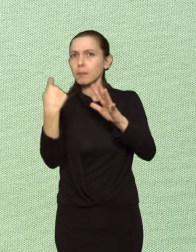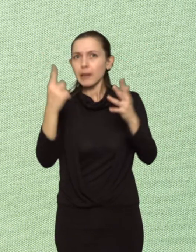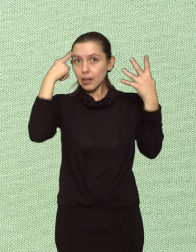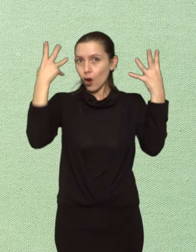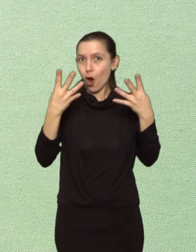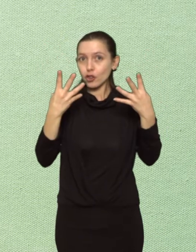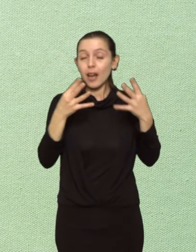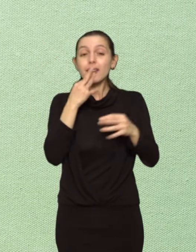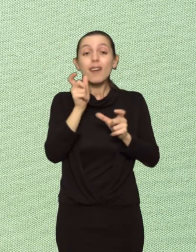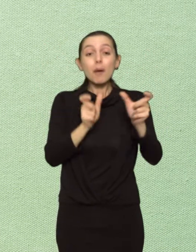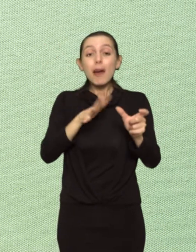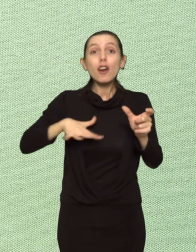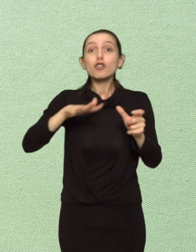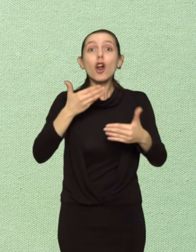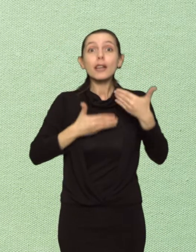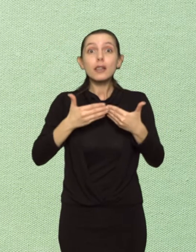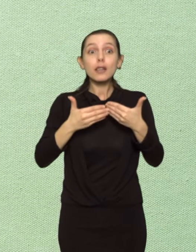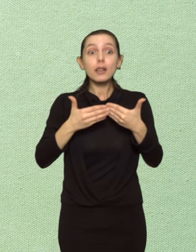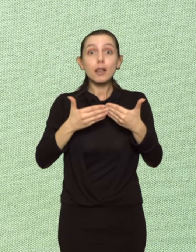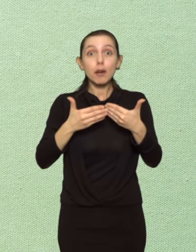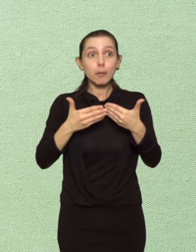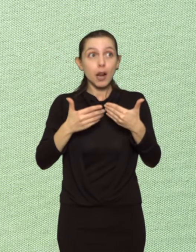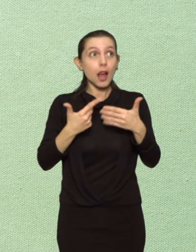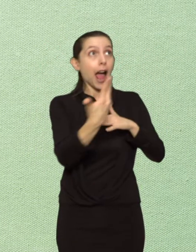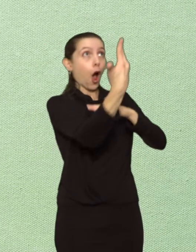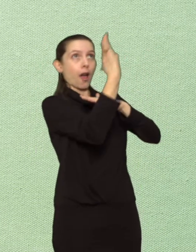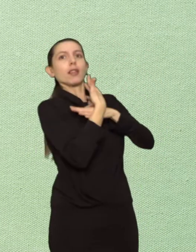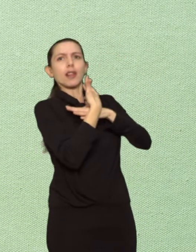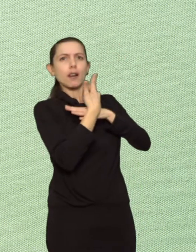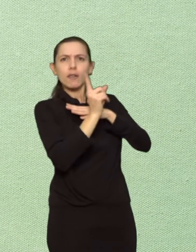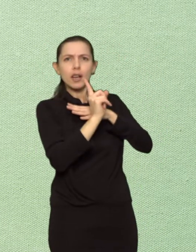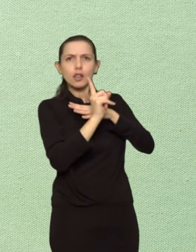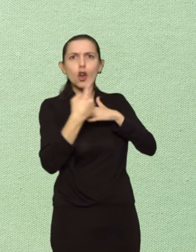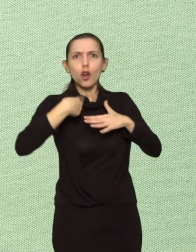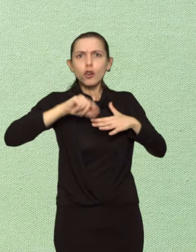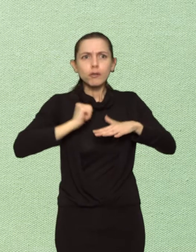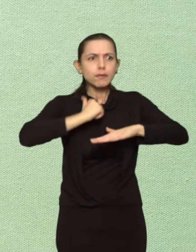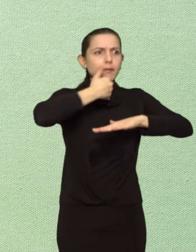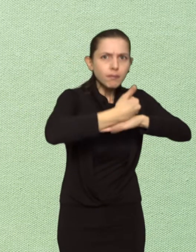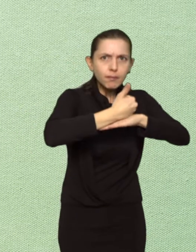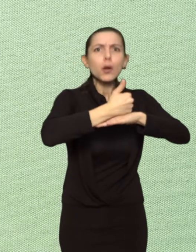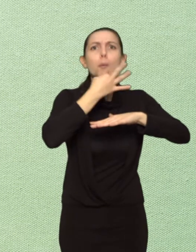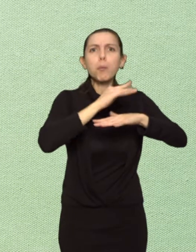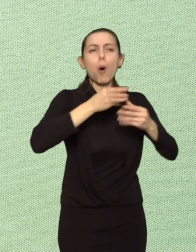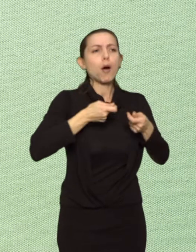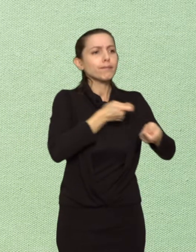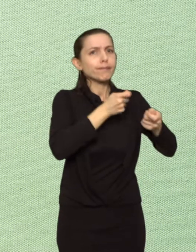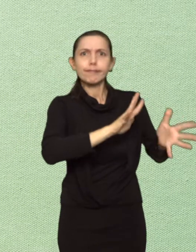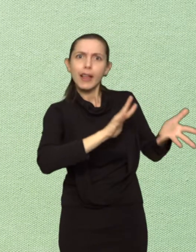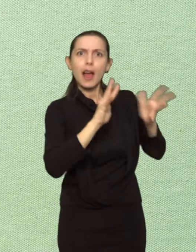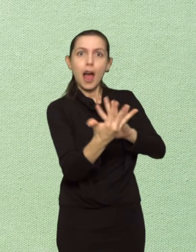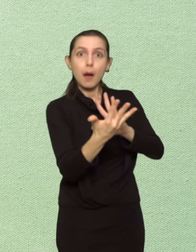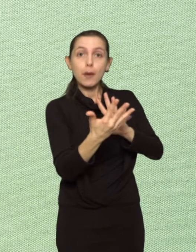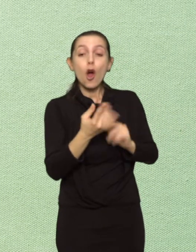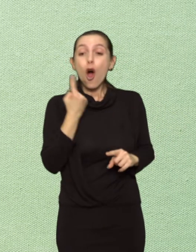Le persone con disabilità non sono oggetto di intervento, ma sono soggetto del cambiamento. E ogni volta che